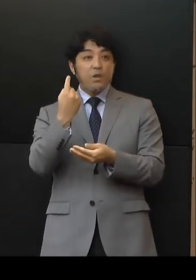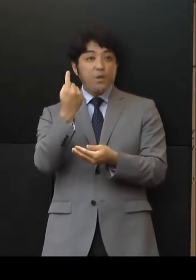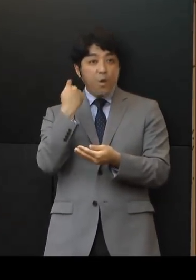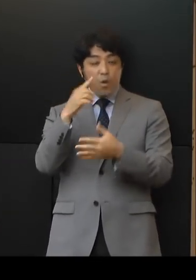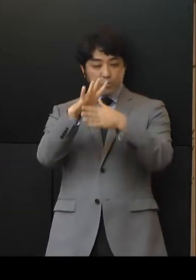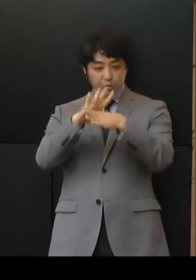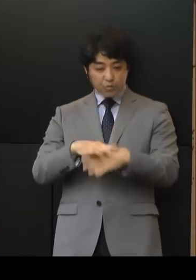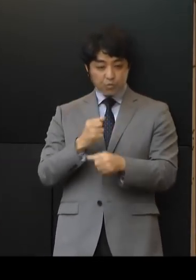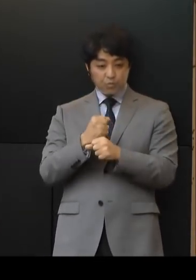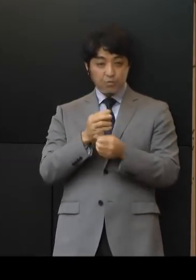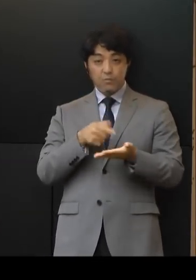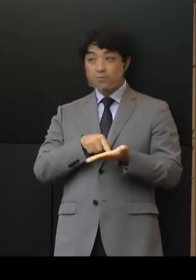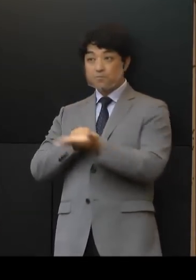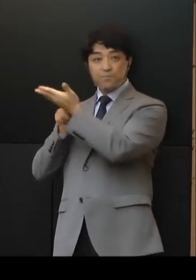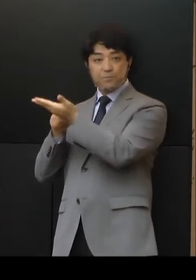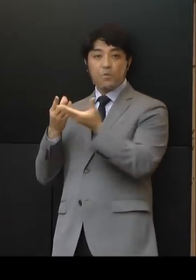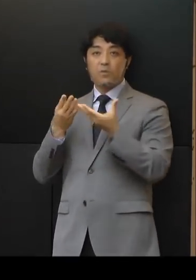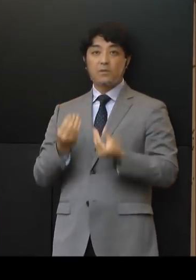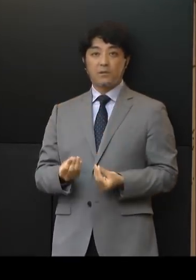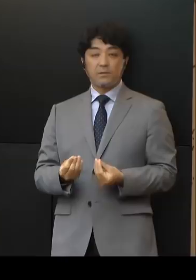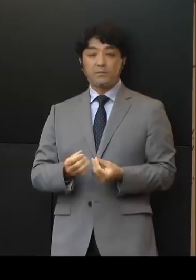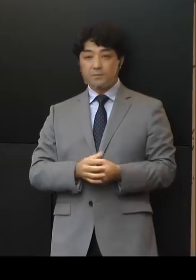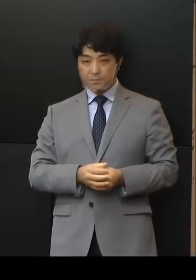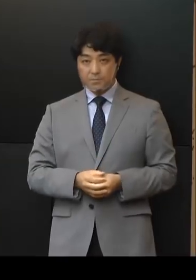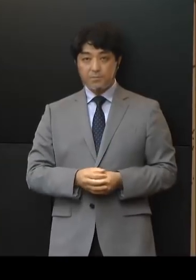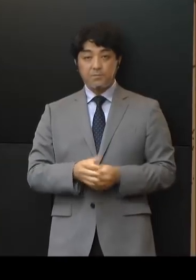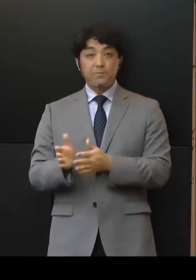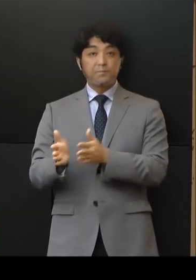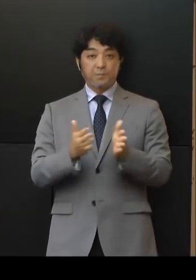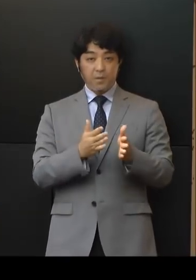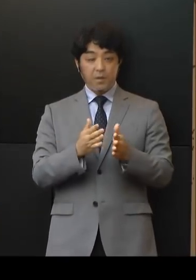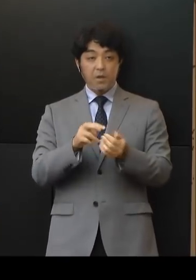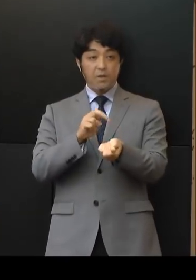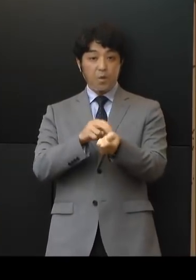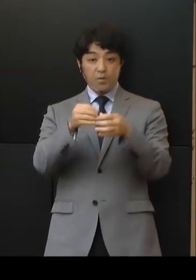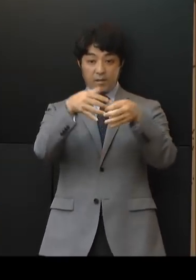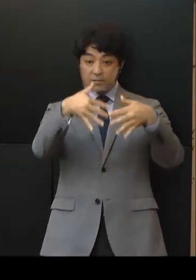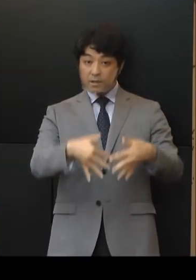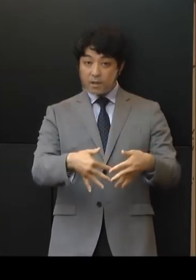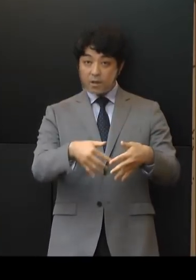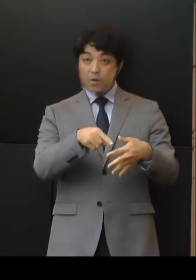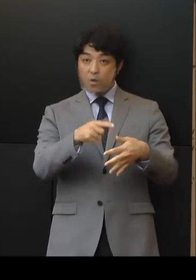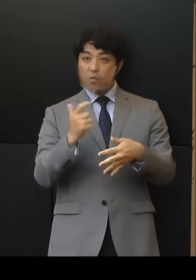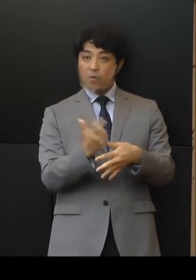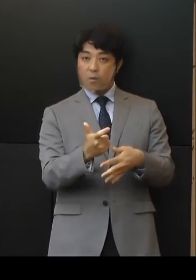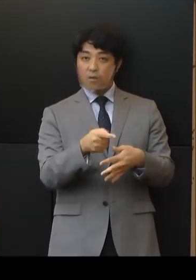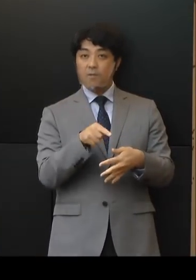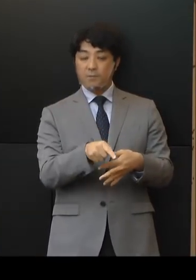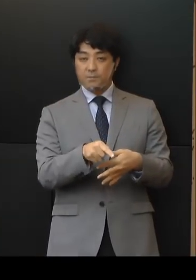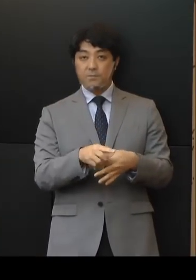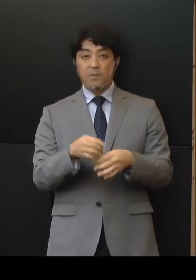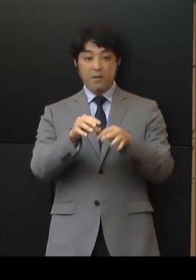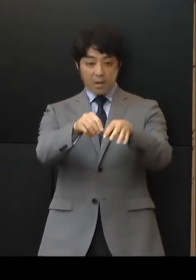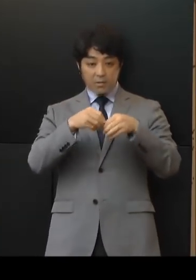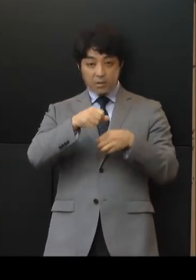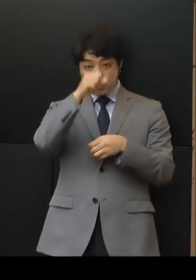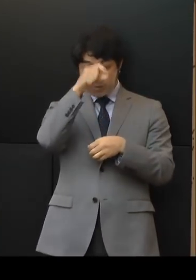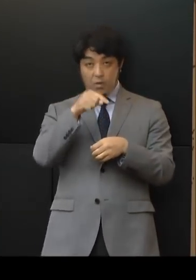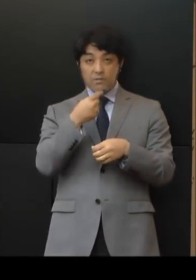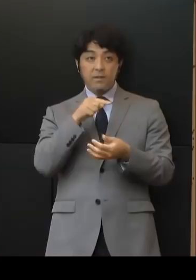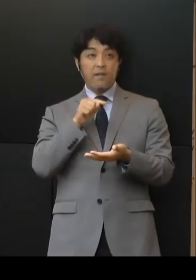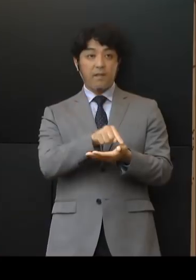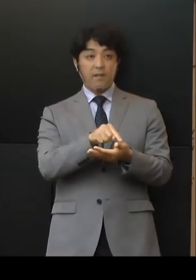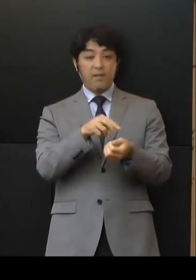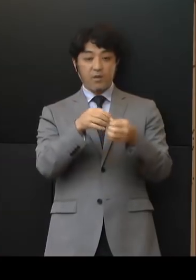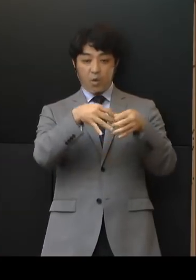を発したところであります。続いて医療体制の強化についてですが、感染症指定医療機